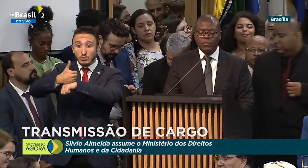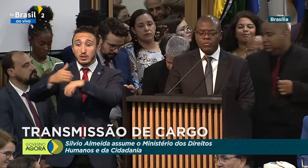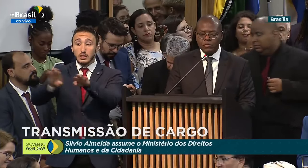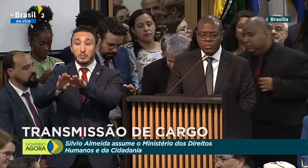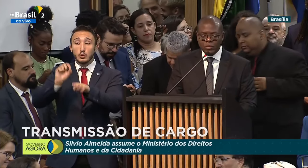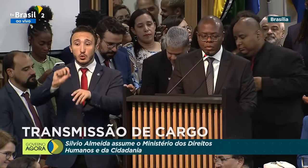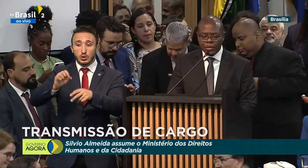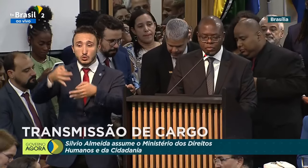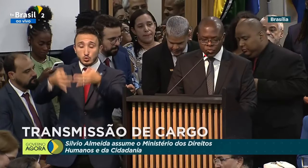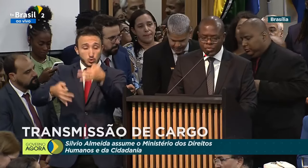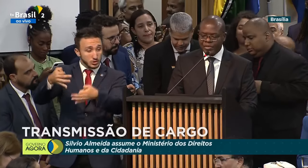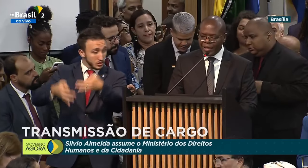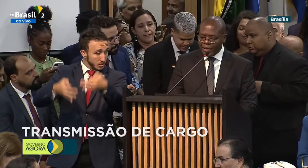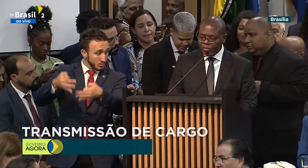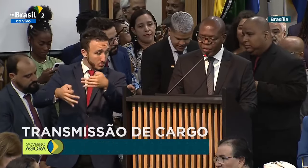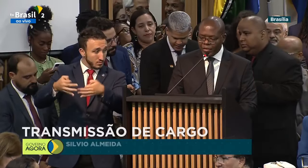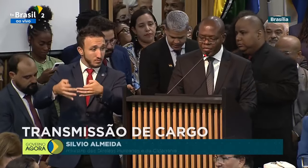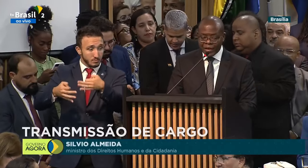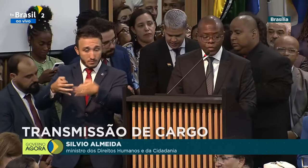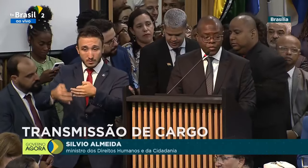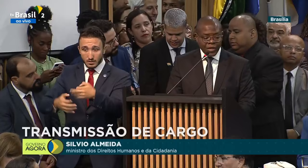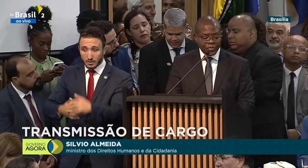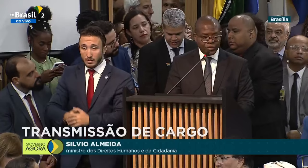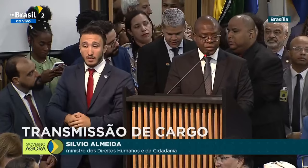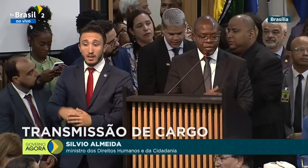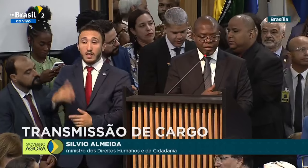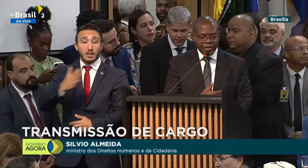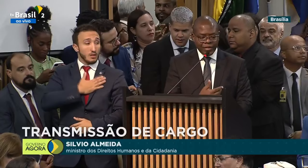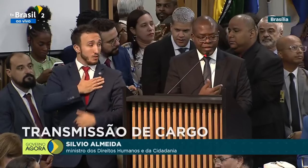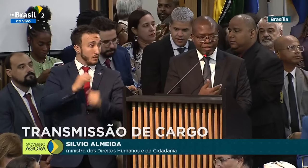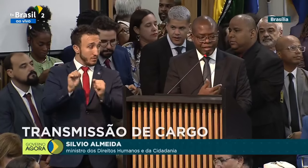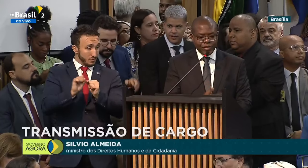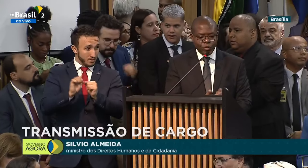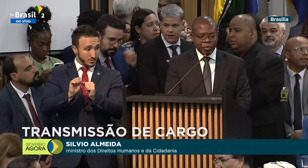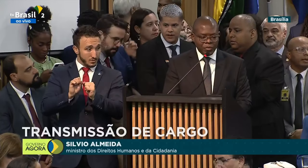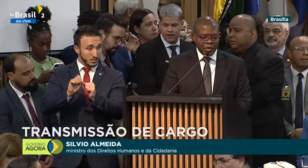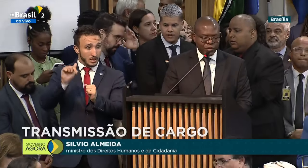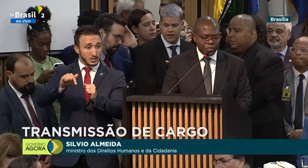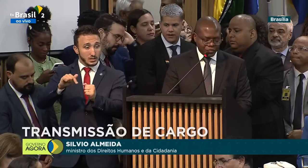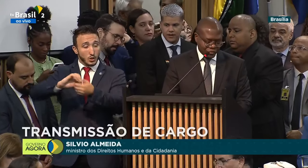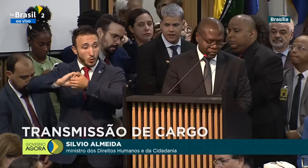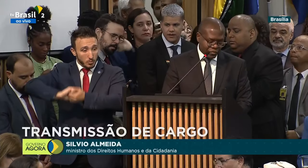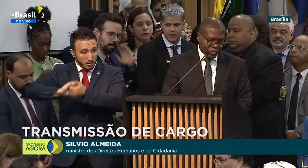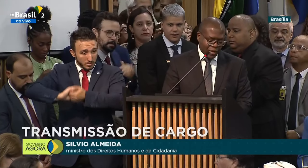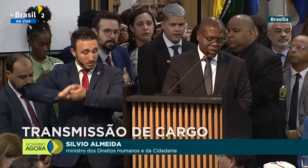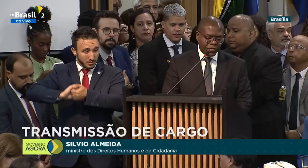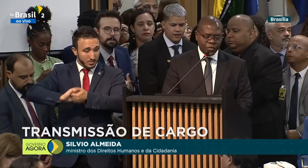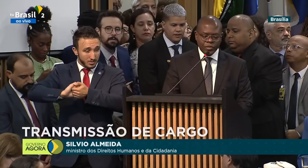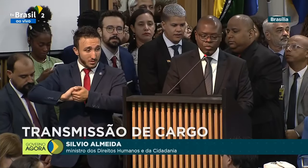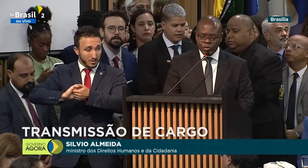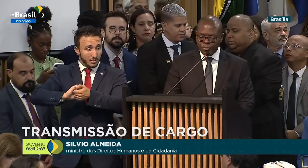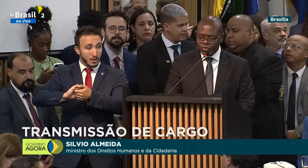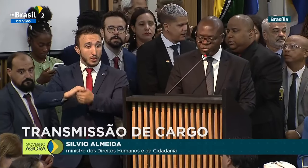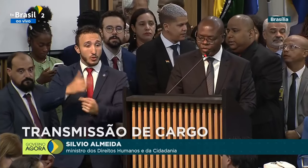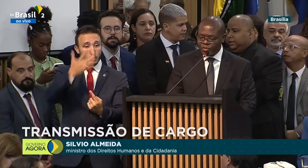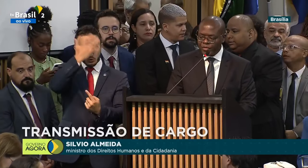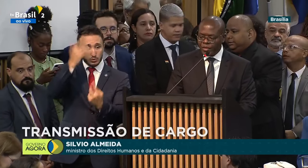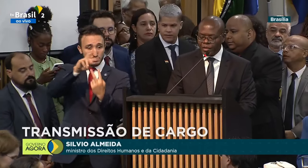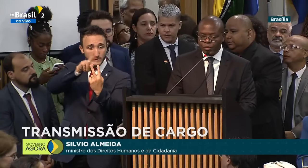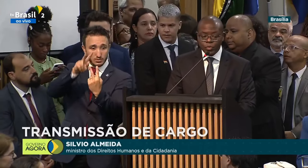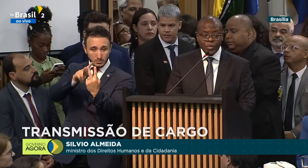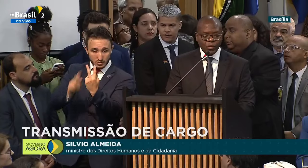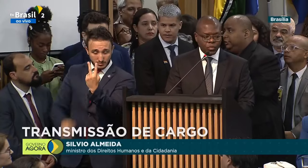Judiciário judiciário que vieram eu faço esse comprimento na figura de duas pessoas